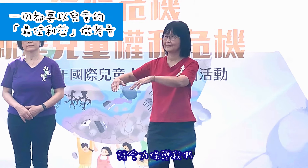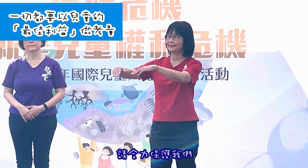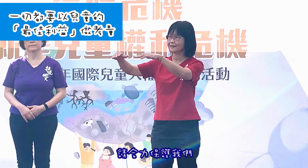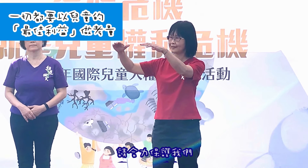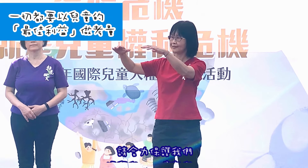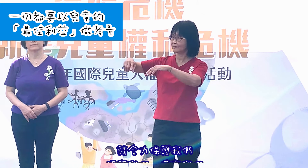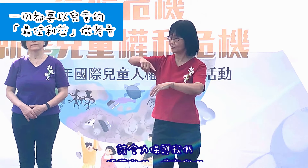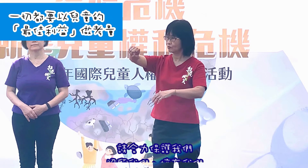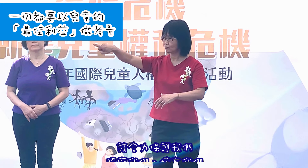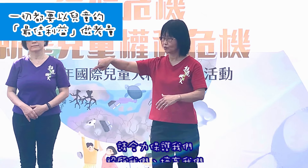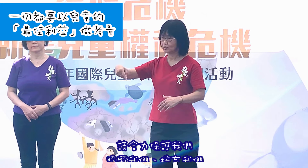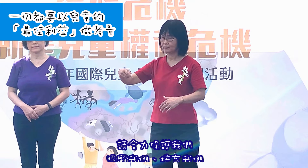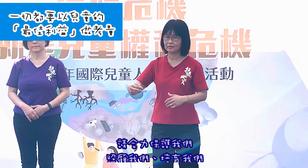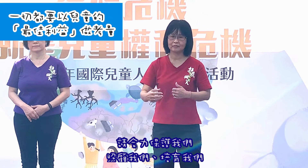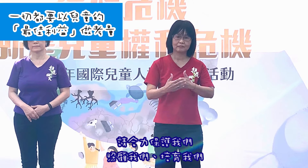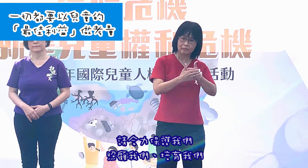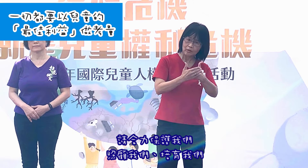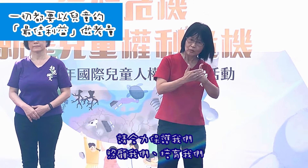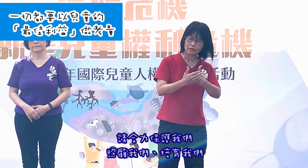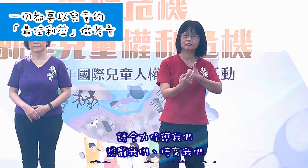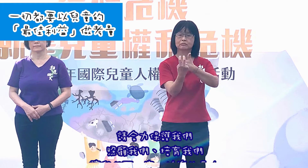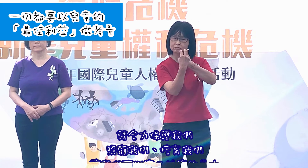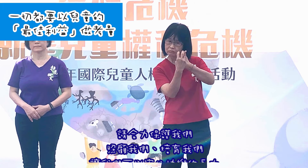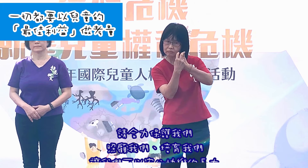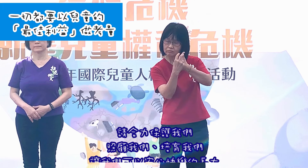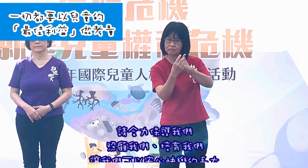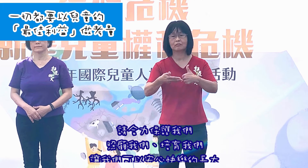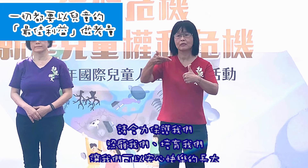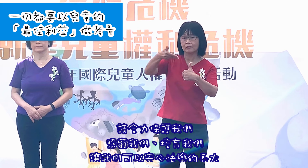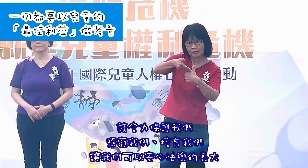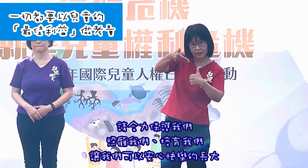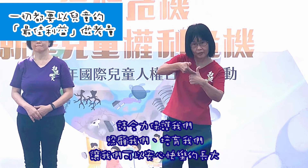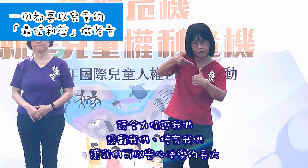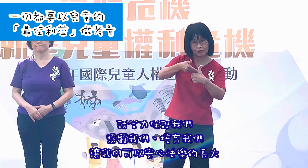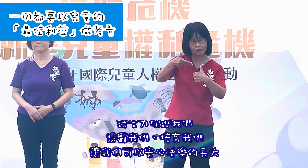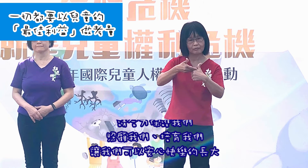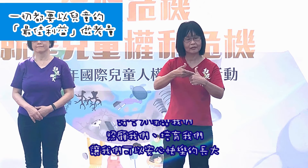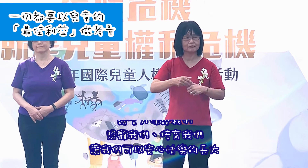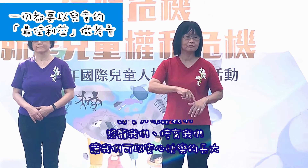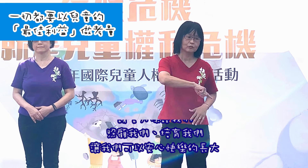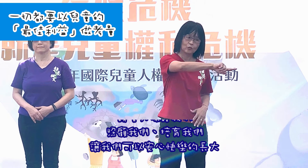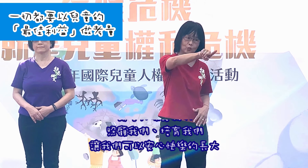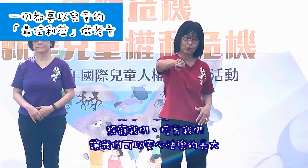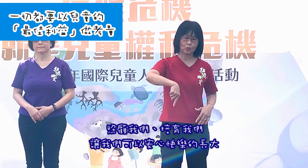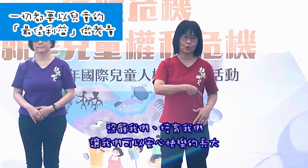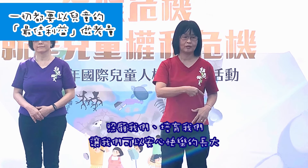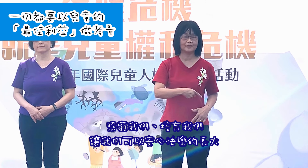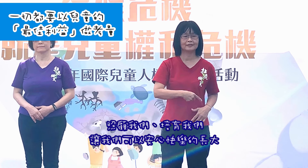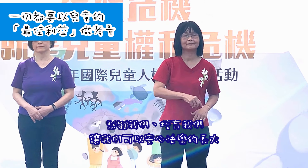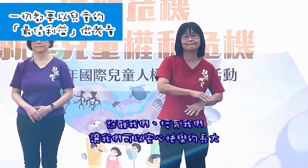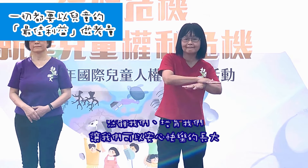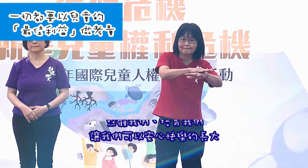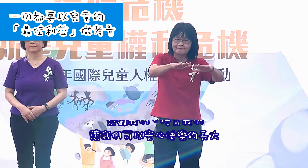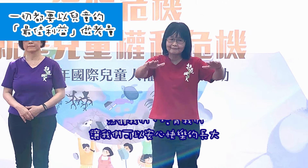请合力保护我们，照顾我们，培育我们，让我们可以安